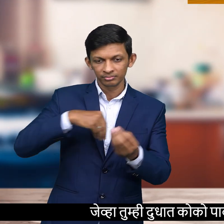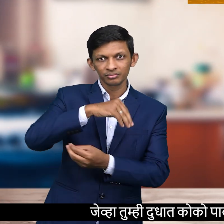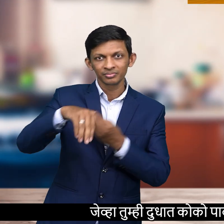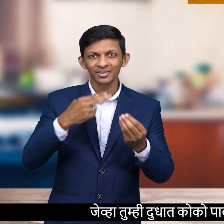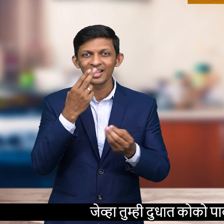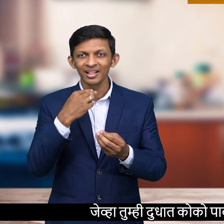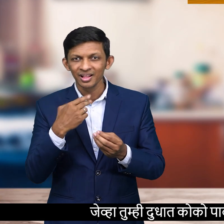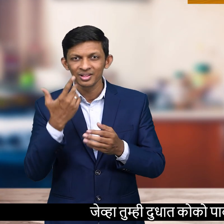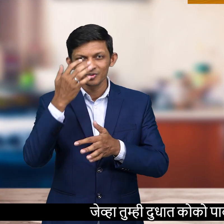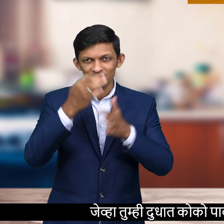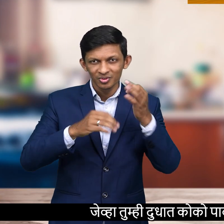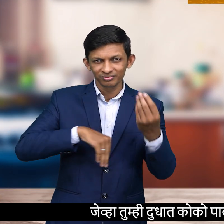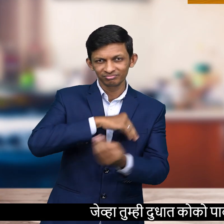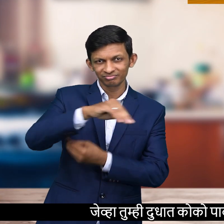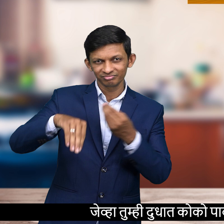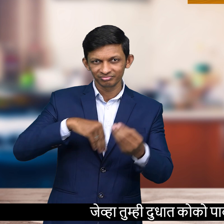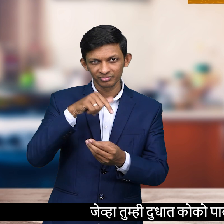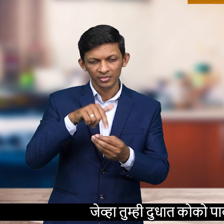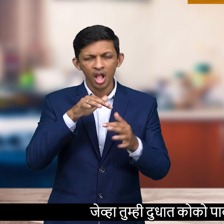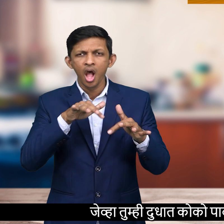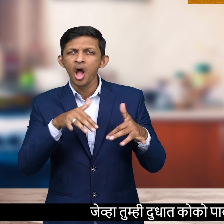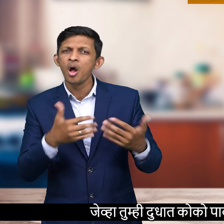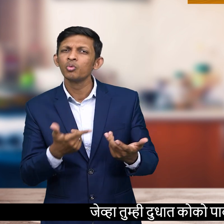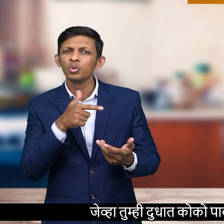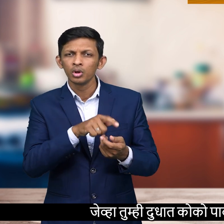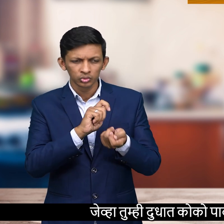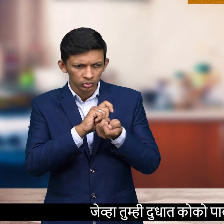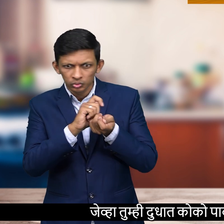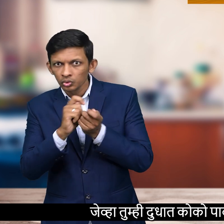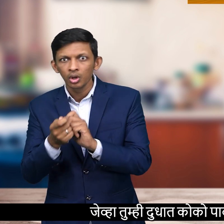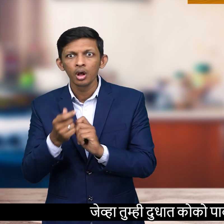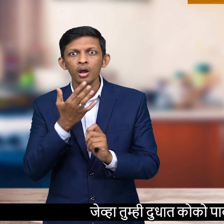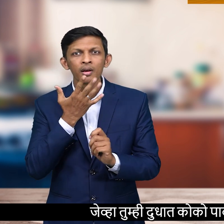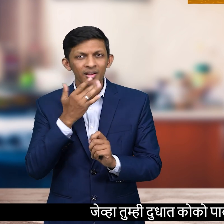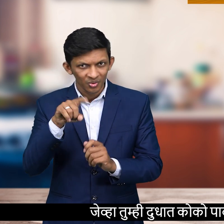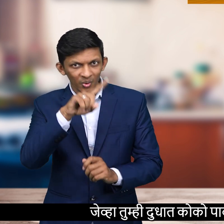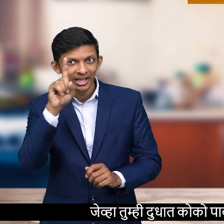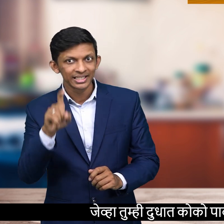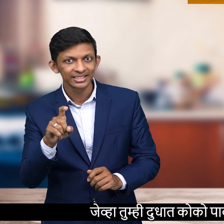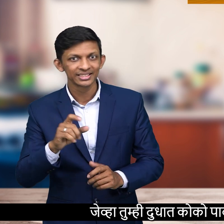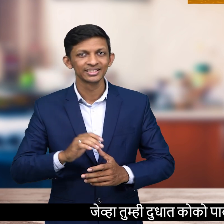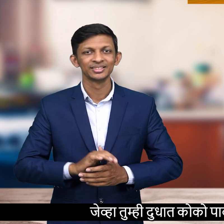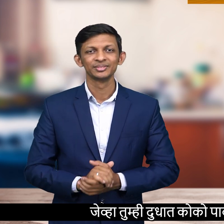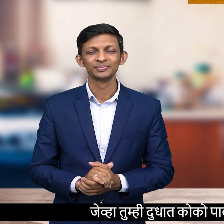जेव्हा तुम्ही दुधात कोको पावडर मिसळता तेव्हा दुधाचा रंग कसा बदलतो?